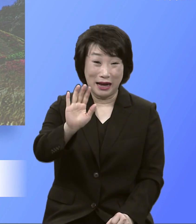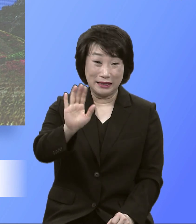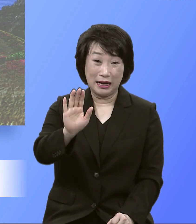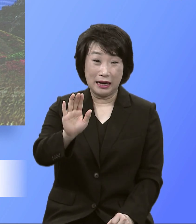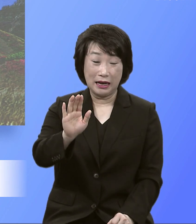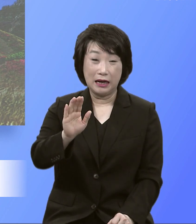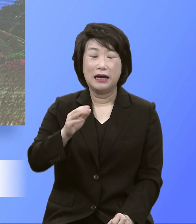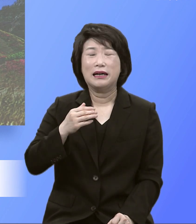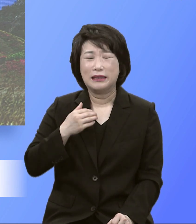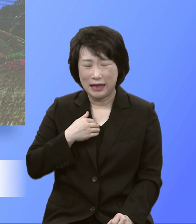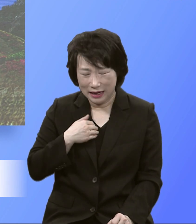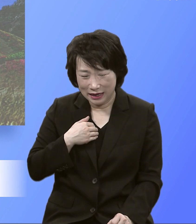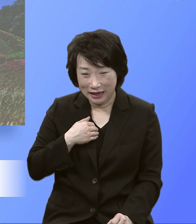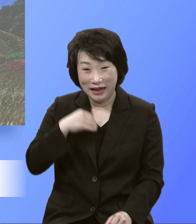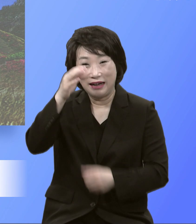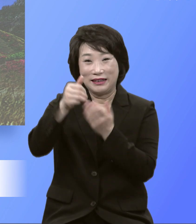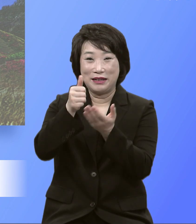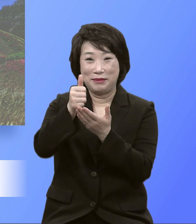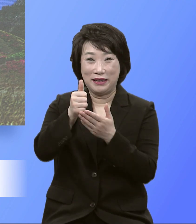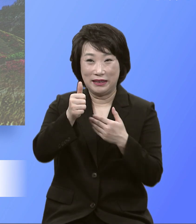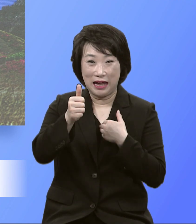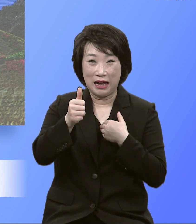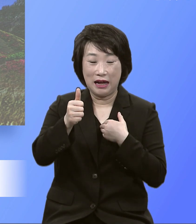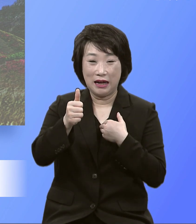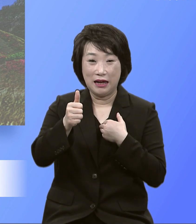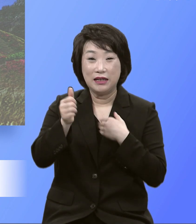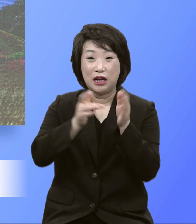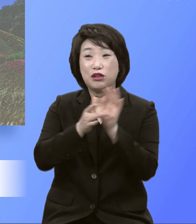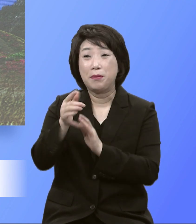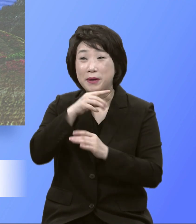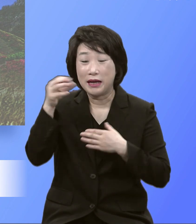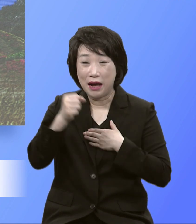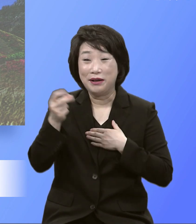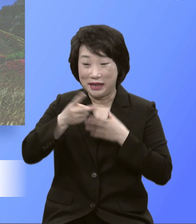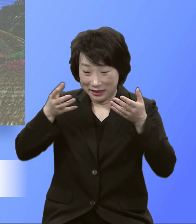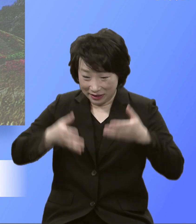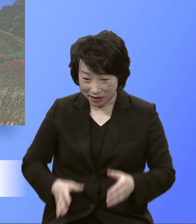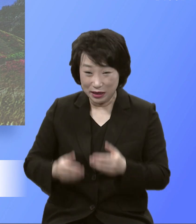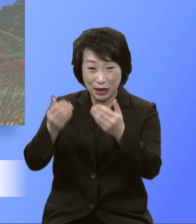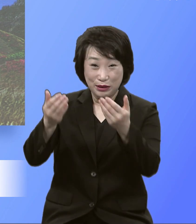아니라 하나님이 나를 그 피로 거듭났고